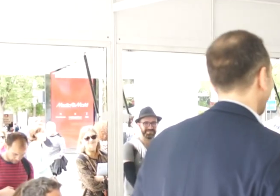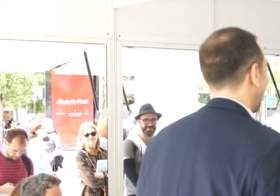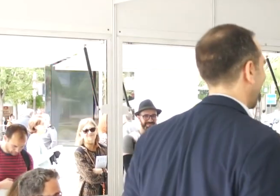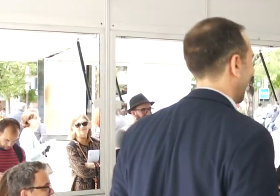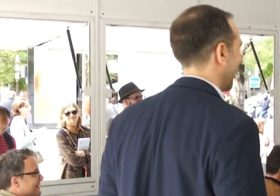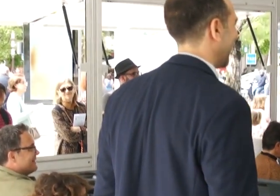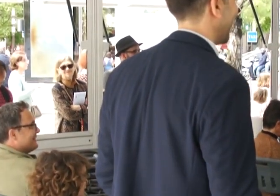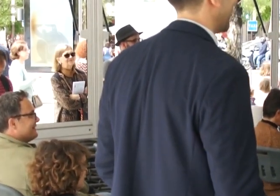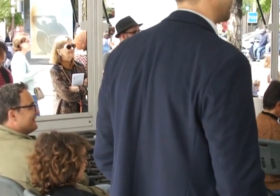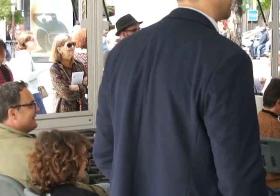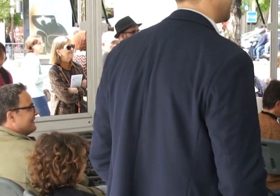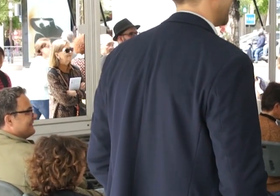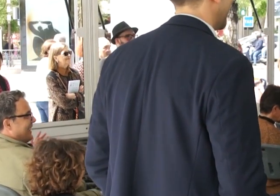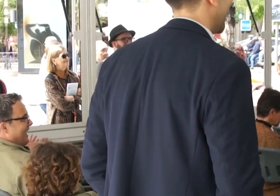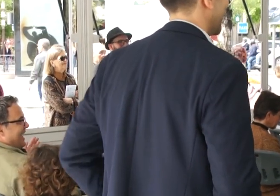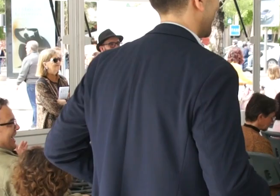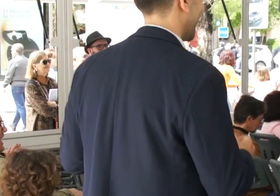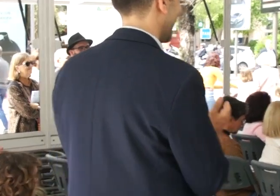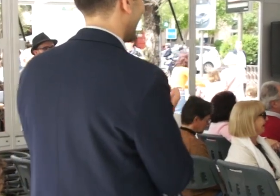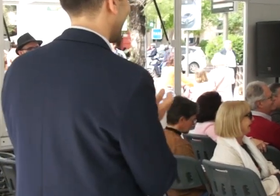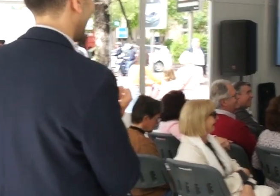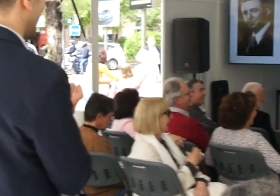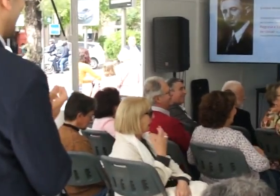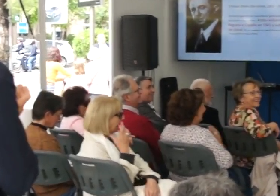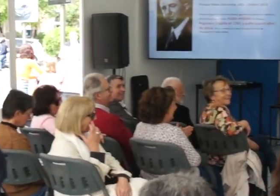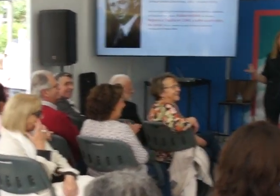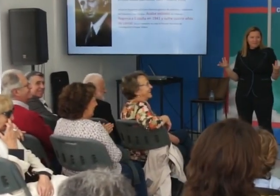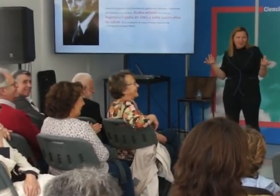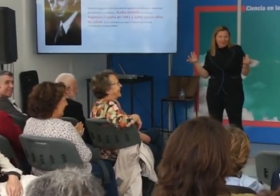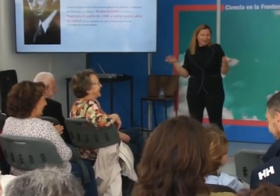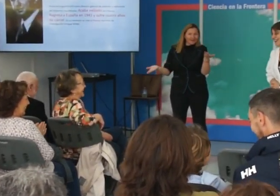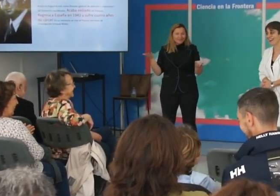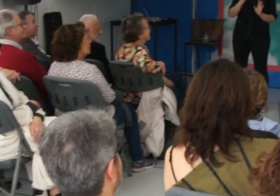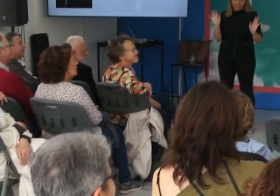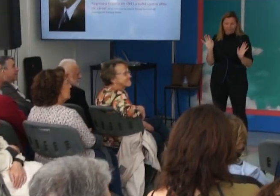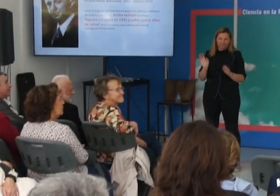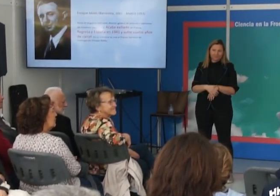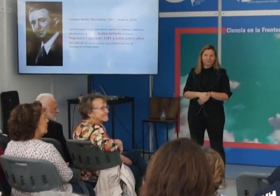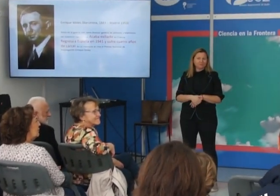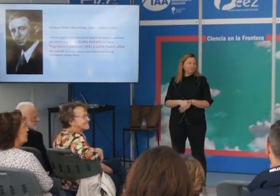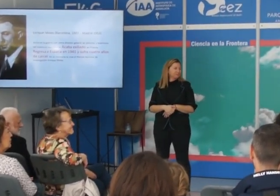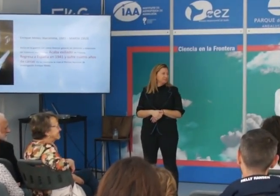Oh. Animaros, preguntad, que la mochila es muy mona. Venga.